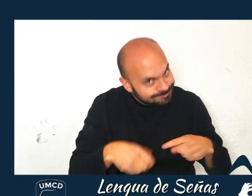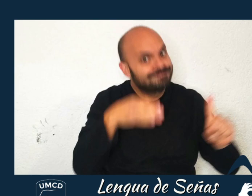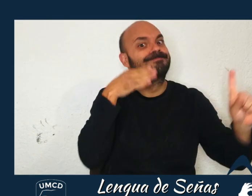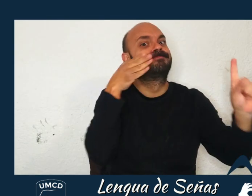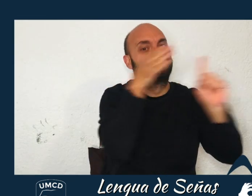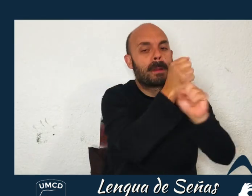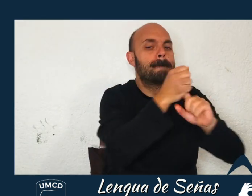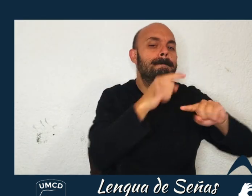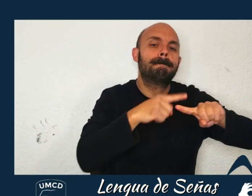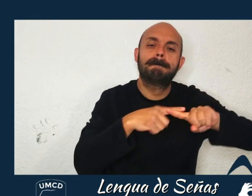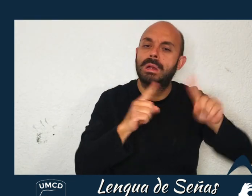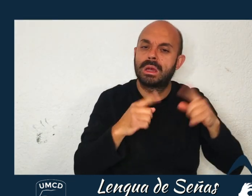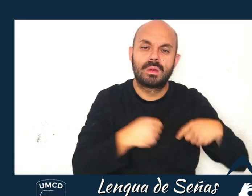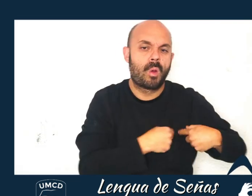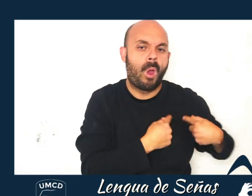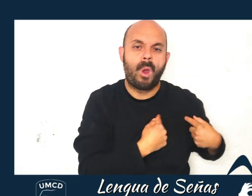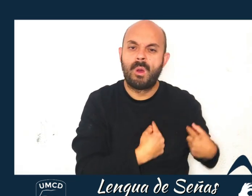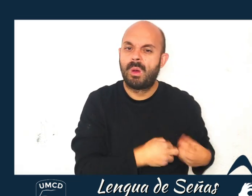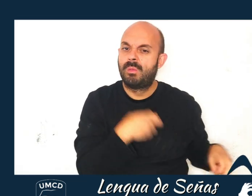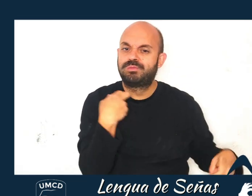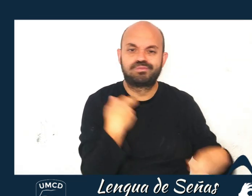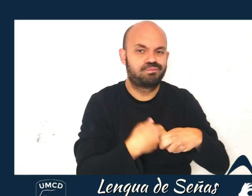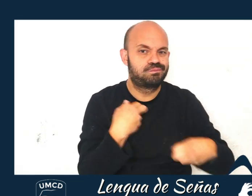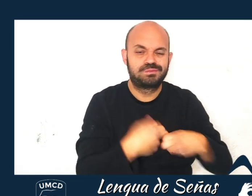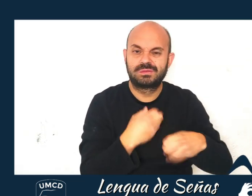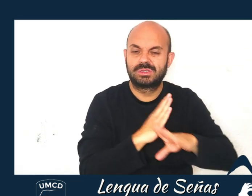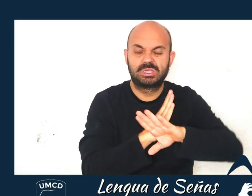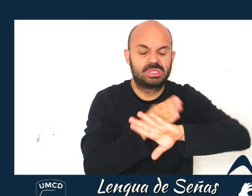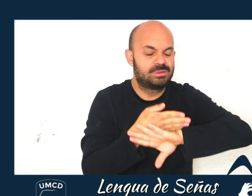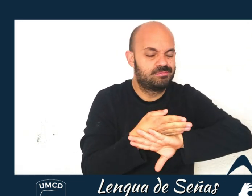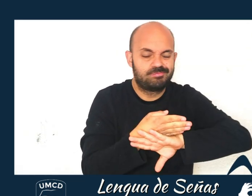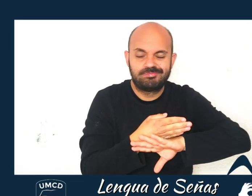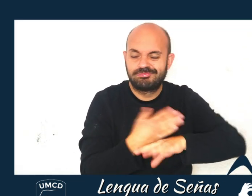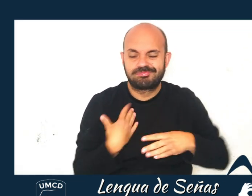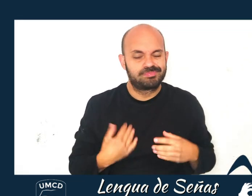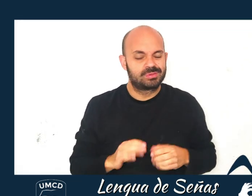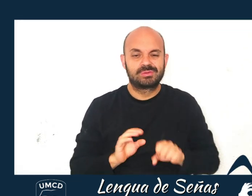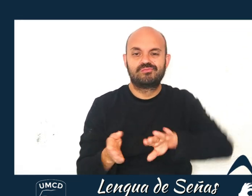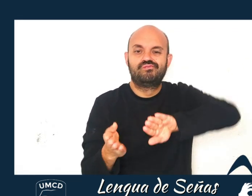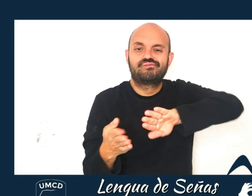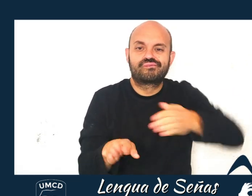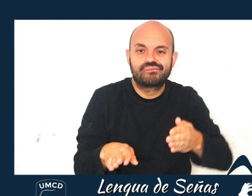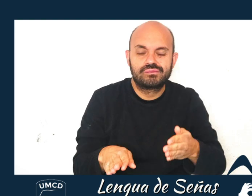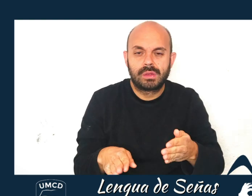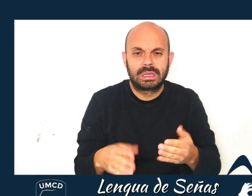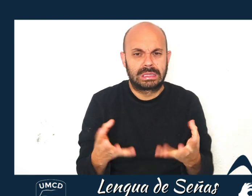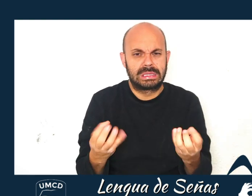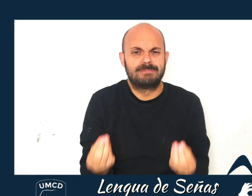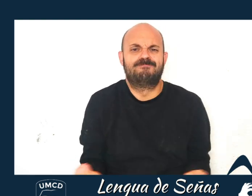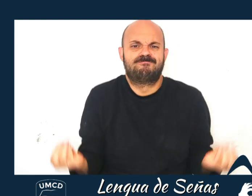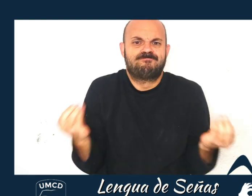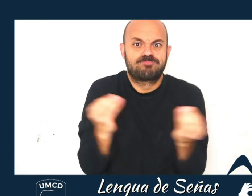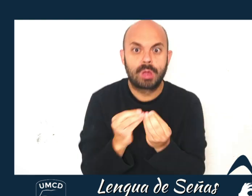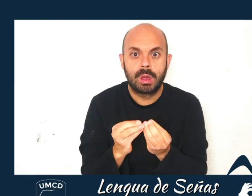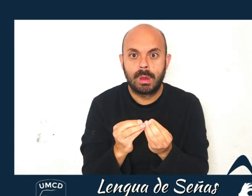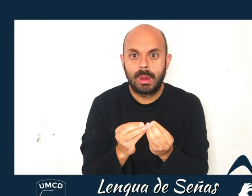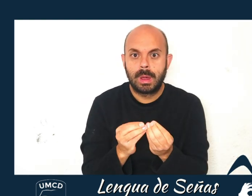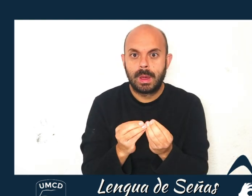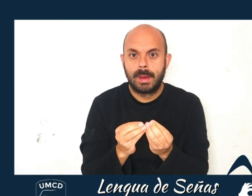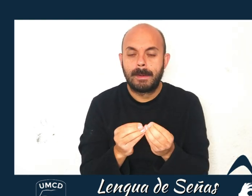codicia. Otros alcanzaron el tesoro, pero lamentablemente eso no les trajo satisfacción al final. Querían